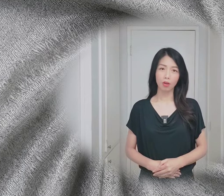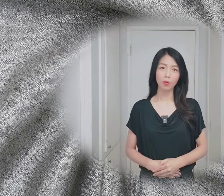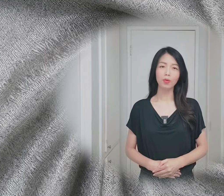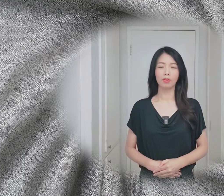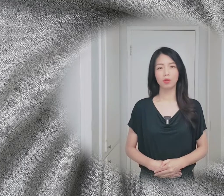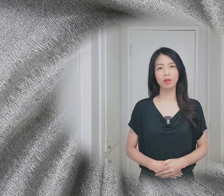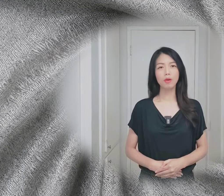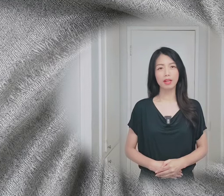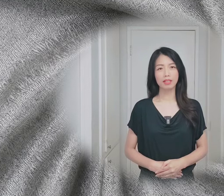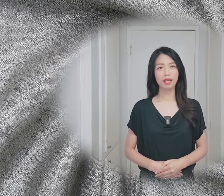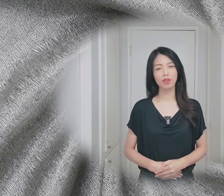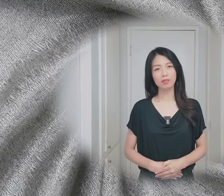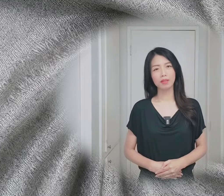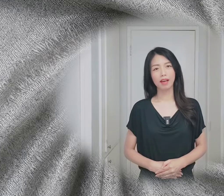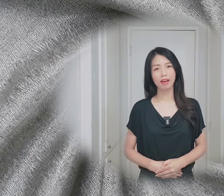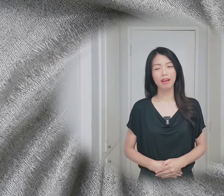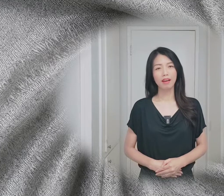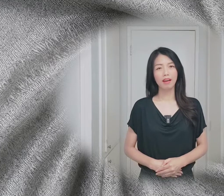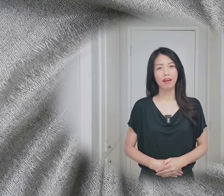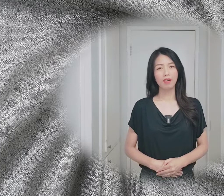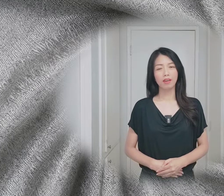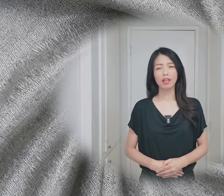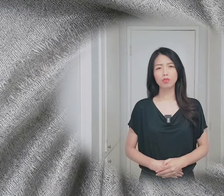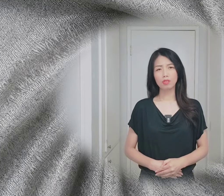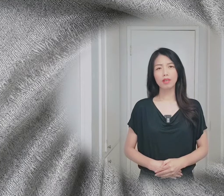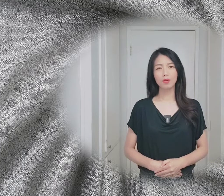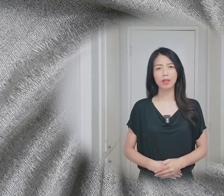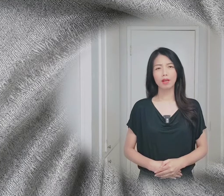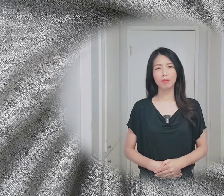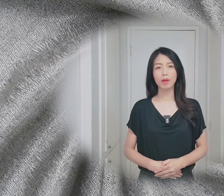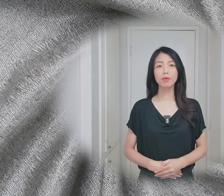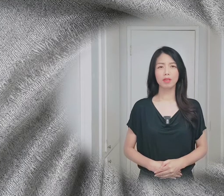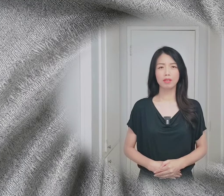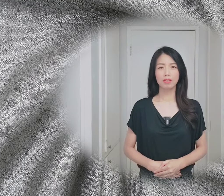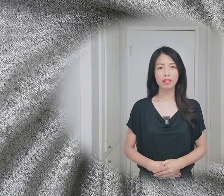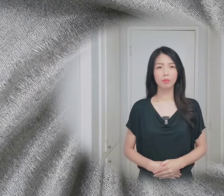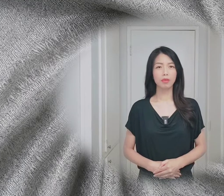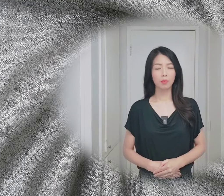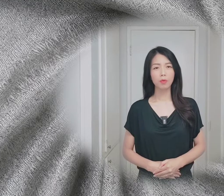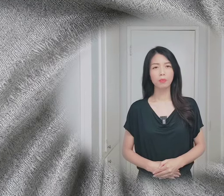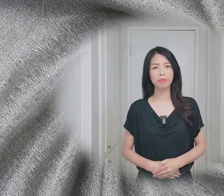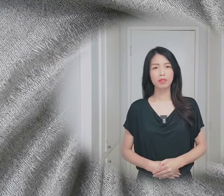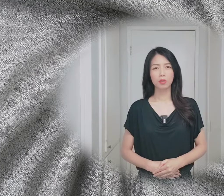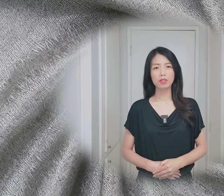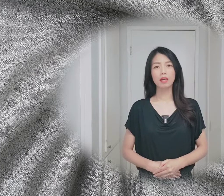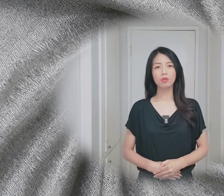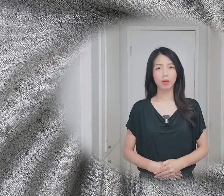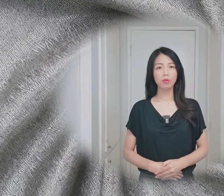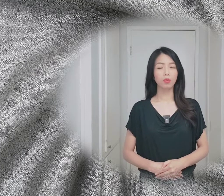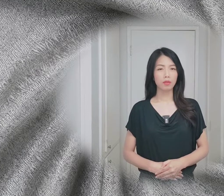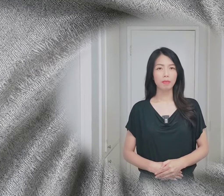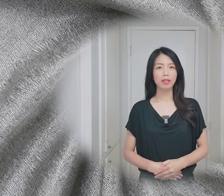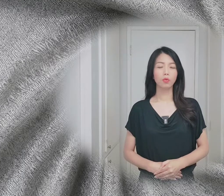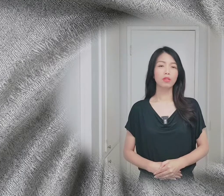찍게 되었고 이렇게 또 설명까지 하게 되었습니다. 가르쳐 주신 대로 제가 100% 하지를 못했고 저의 스타일로